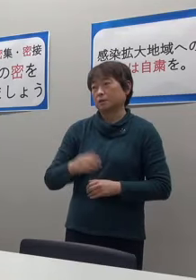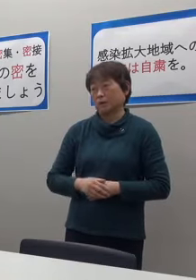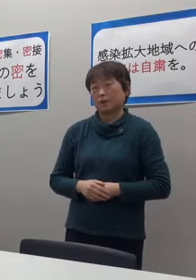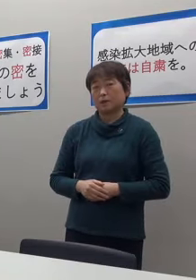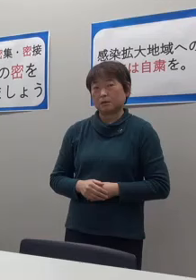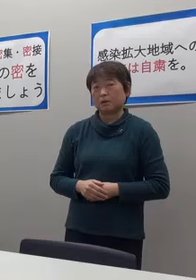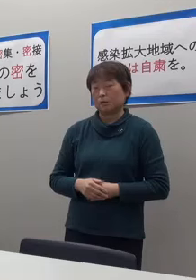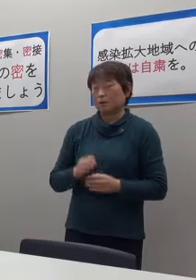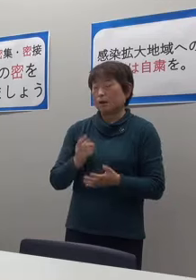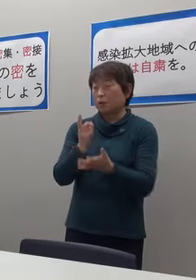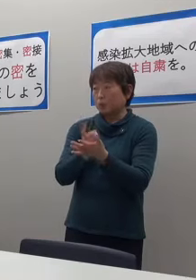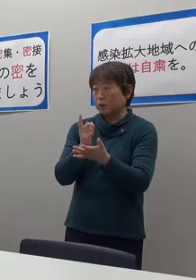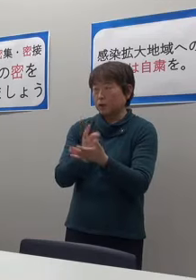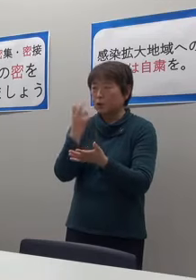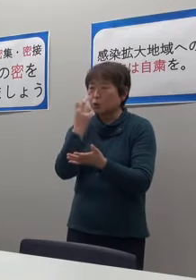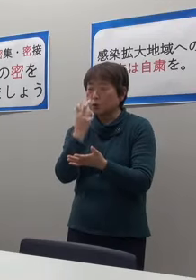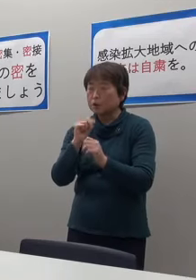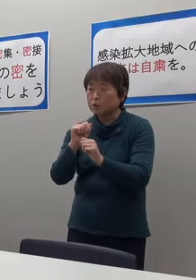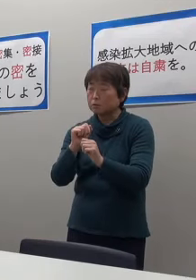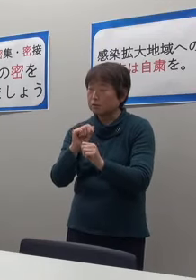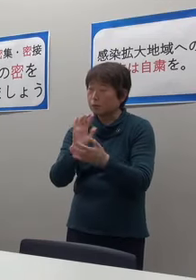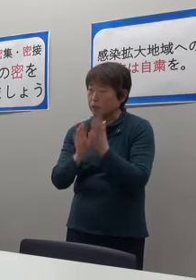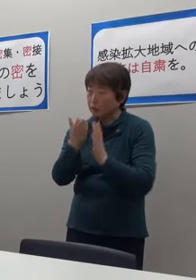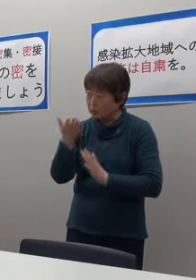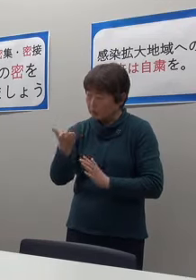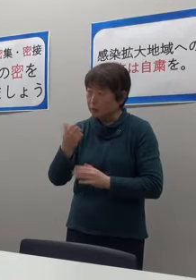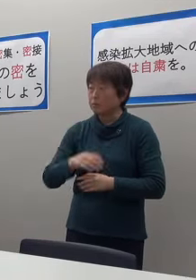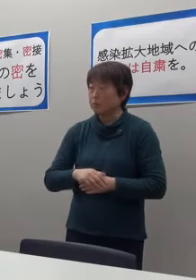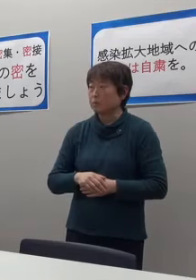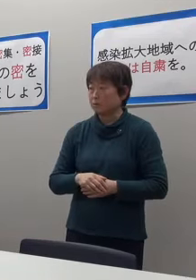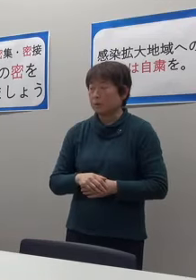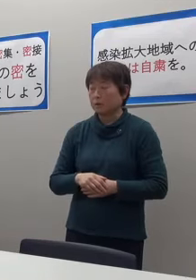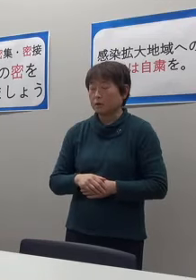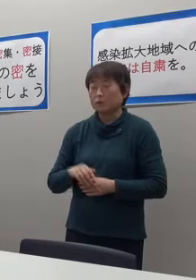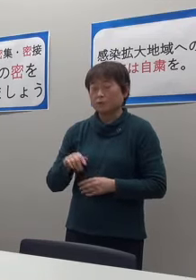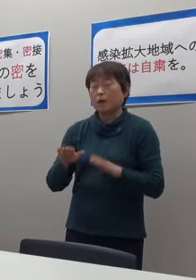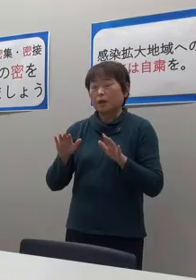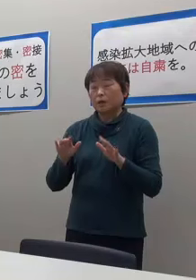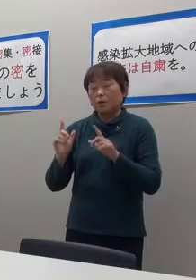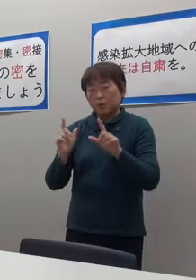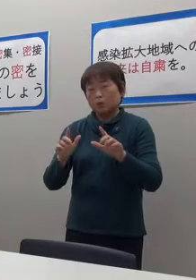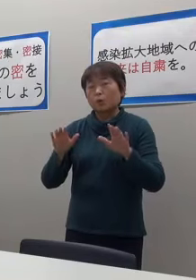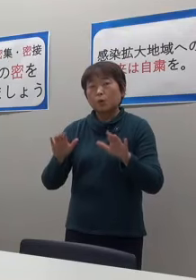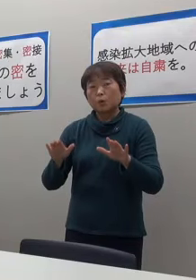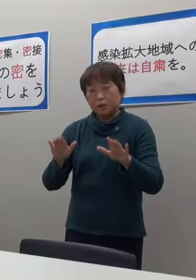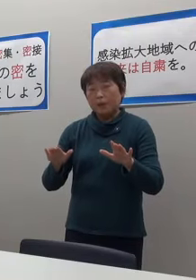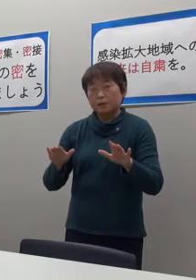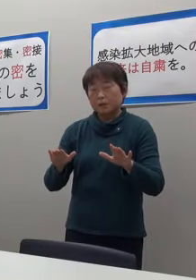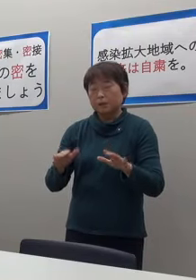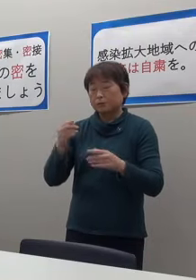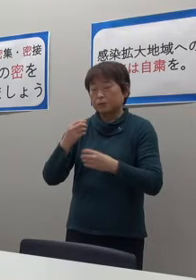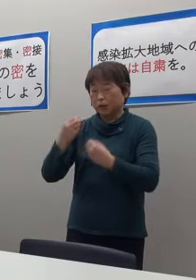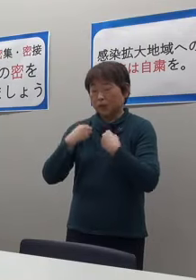あの今回ですね、またあの症状というか患者さん発生しましたので、あのいろんな聞き取りとか場合によってはまたあ